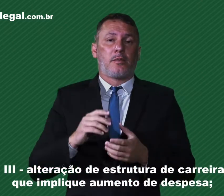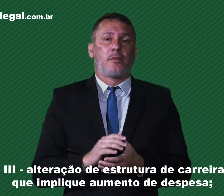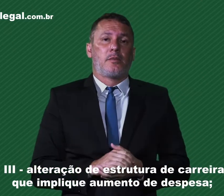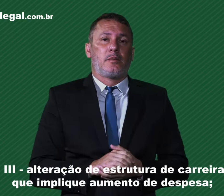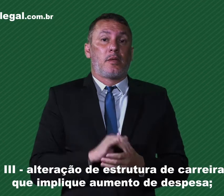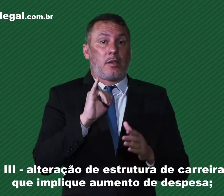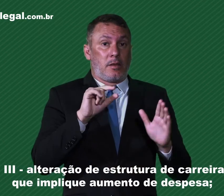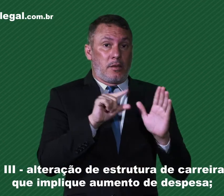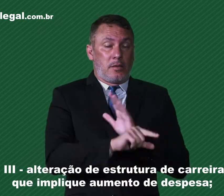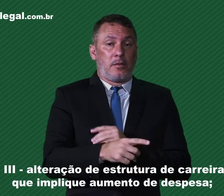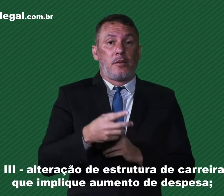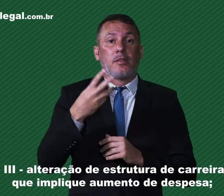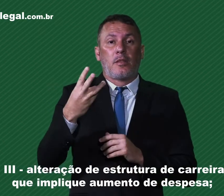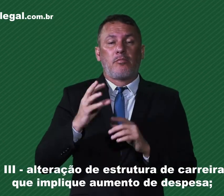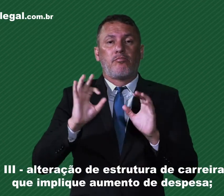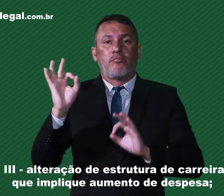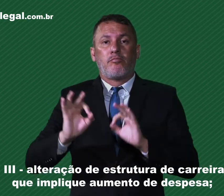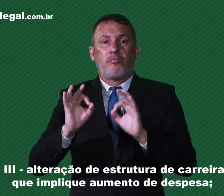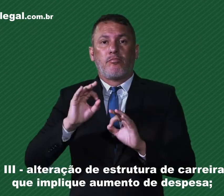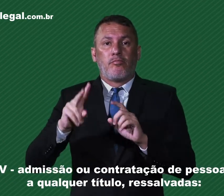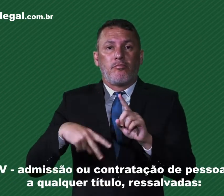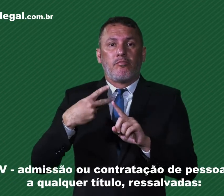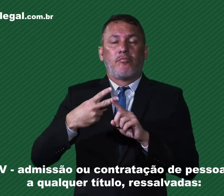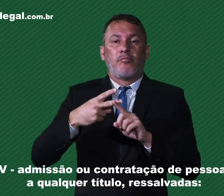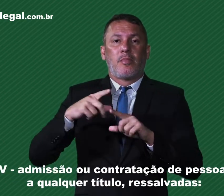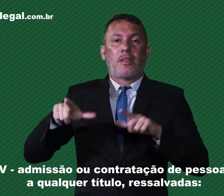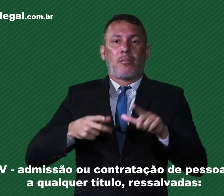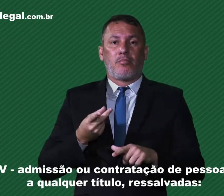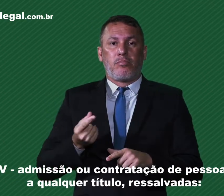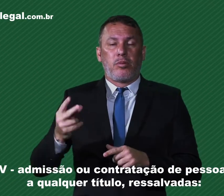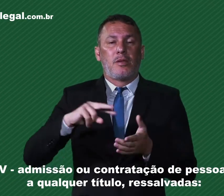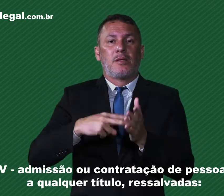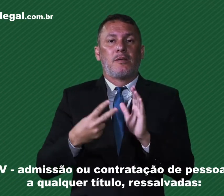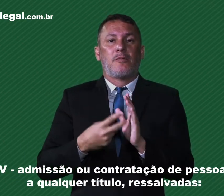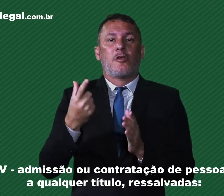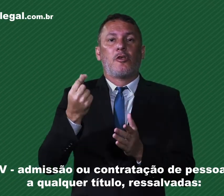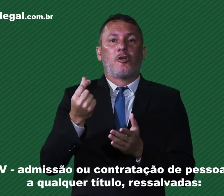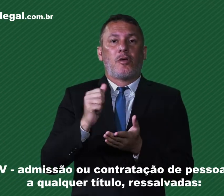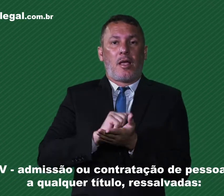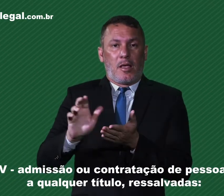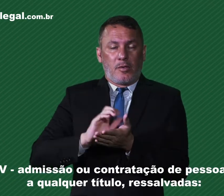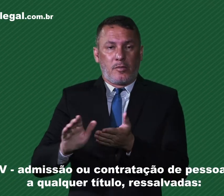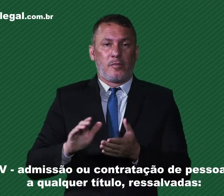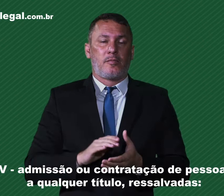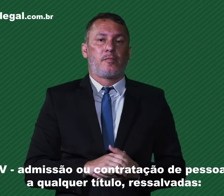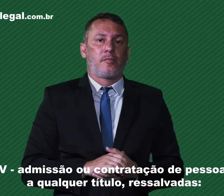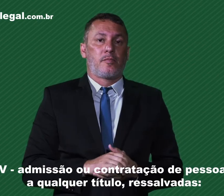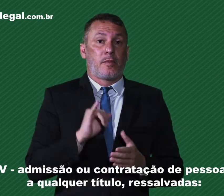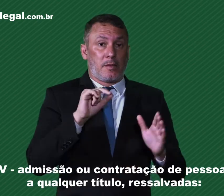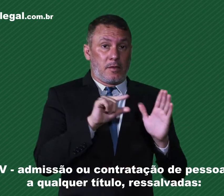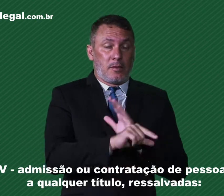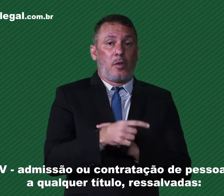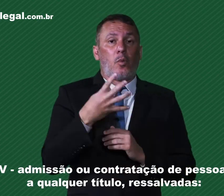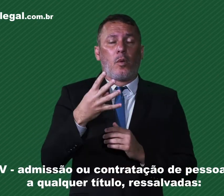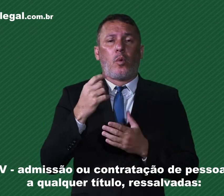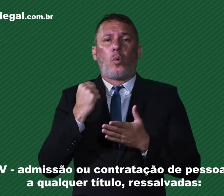que implique aumento de despesa Inciso 4 admissão ou contratação de pessoal a qualquer título